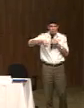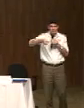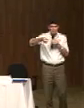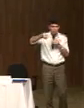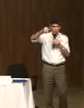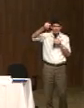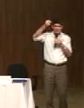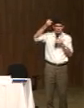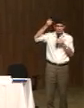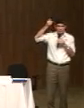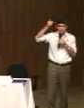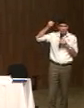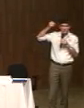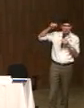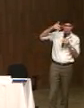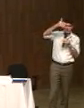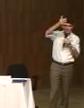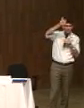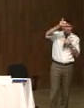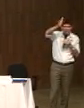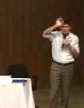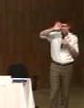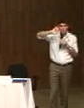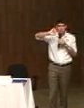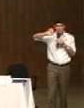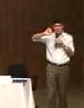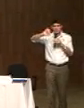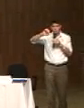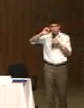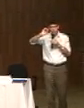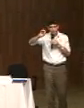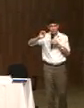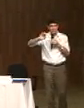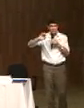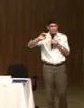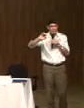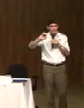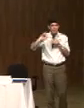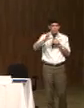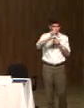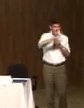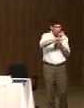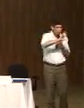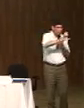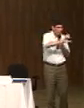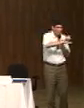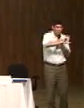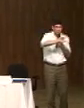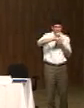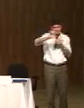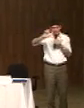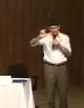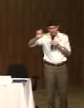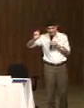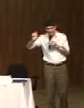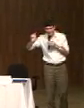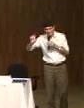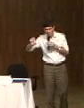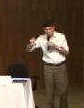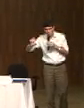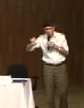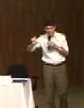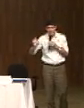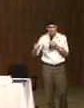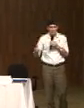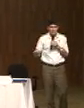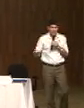a documentação completava o direito desde, por exemplo, março de 2013, quando começou a valer. O período de março de 2013 até dezembro